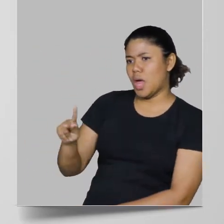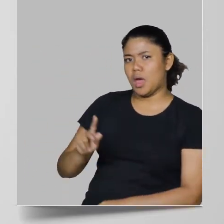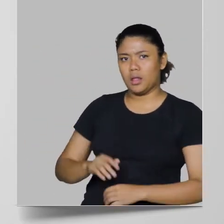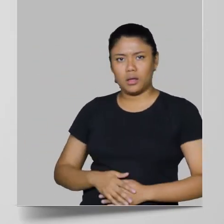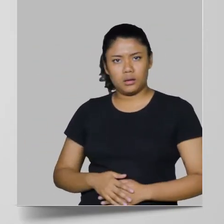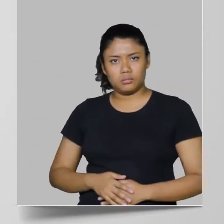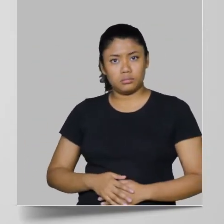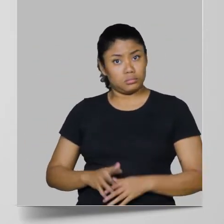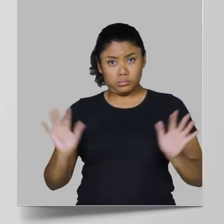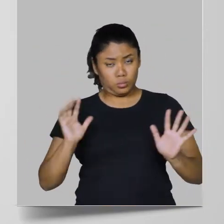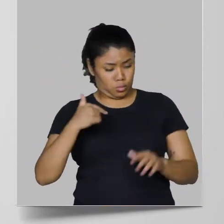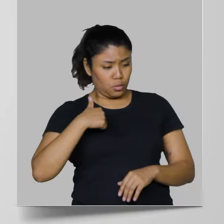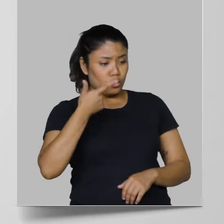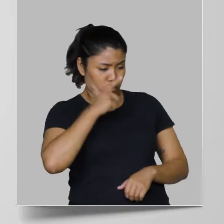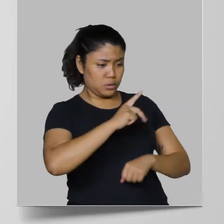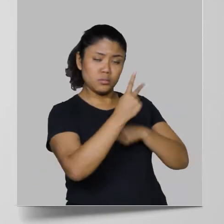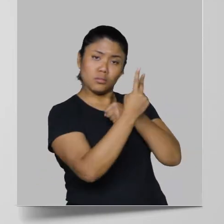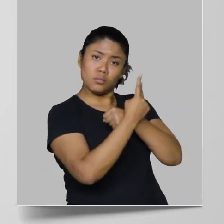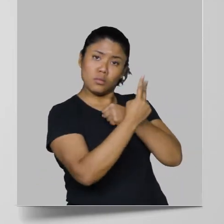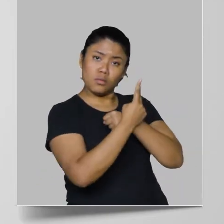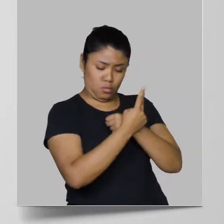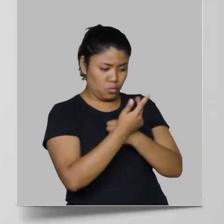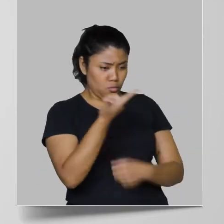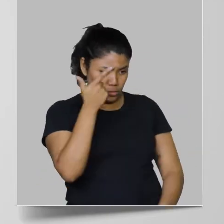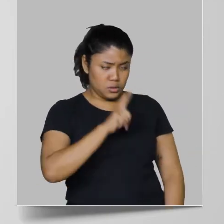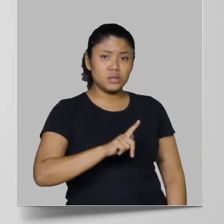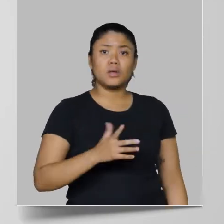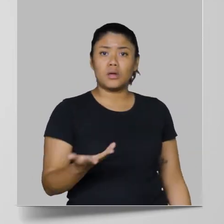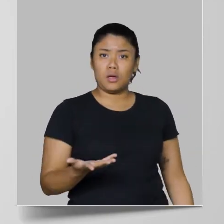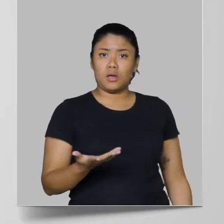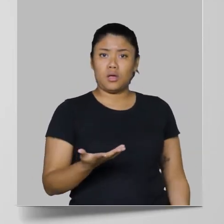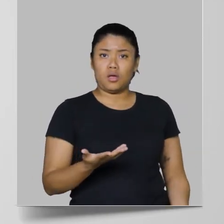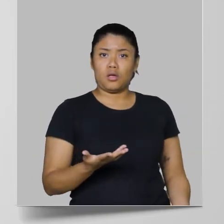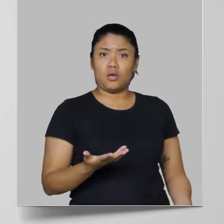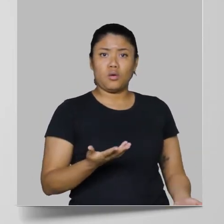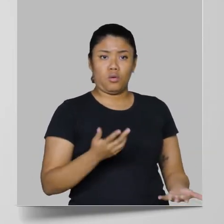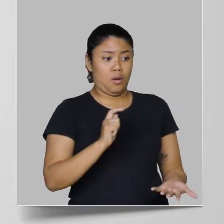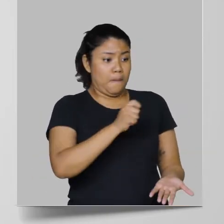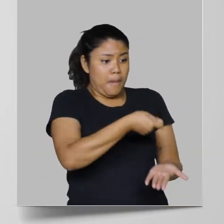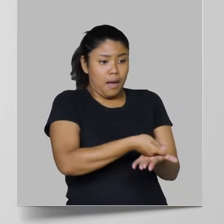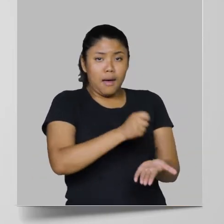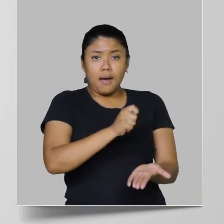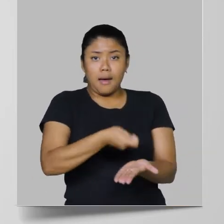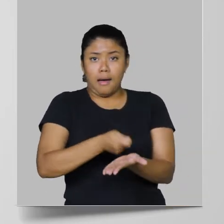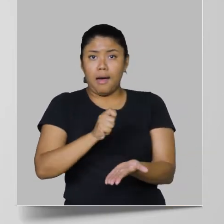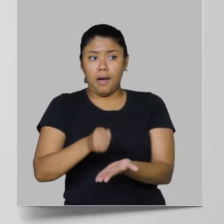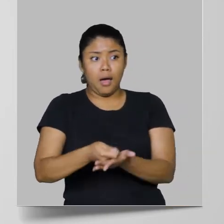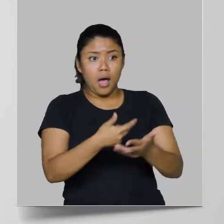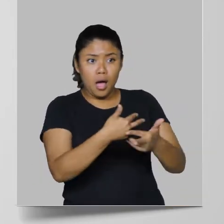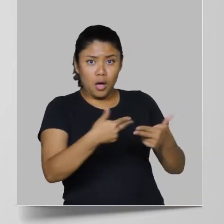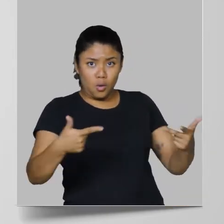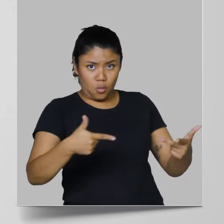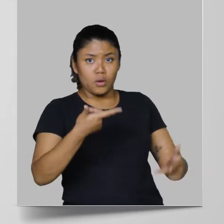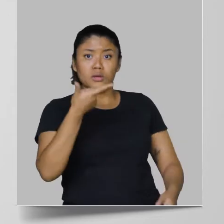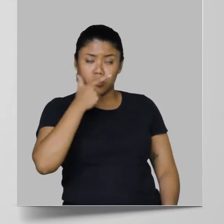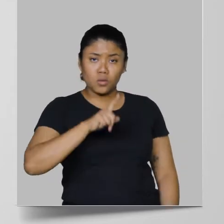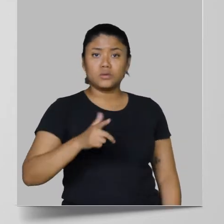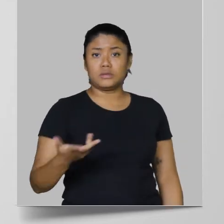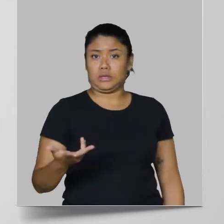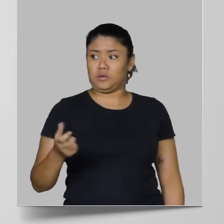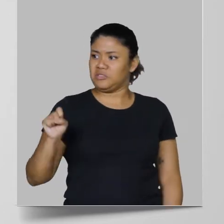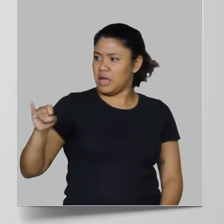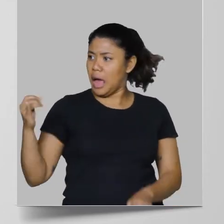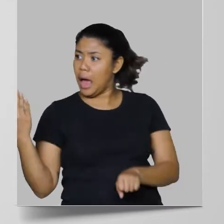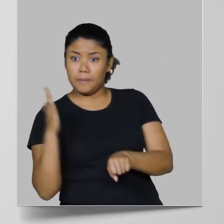eu sei me cuidar. Eu consigo pagar as minhas contas. Na hora de eu pagar as minhas contas, ninguém